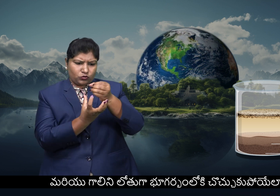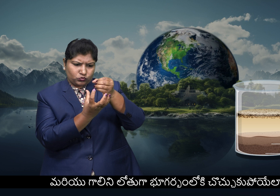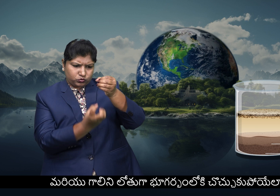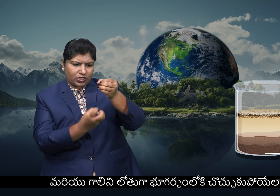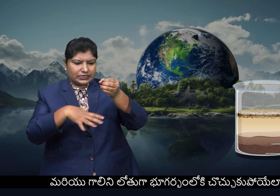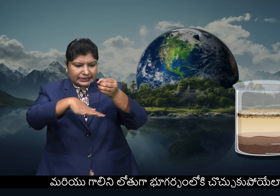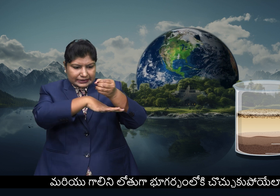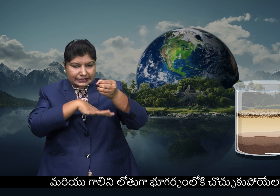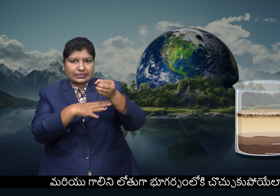చొచ్చుకుపోయేలా చేస్తుంది.